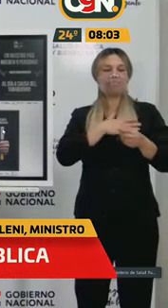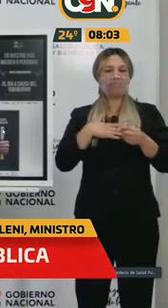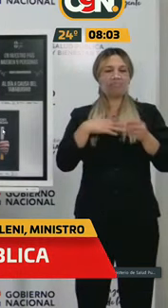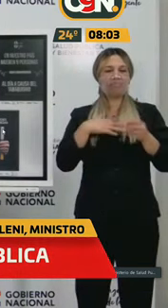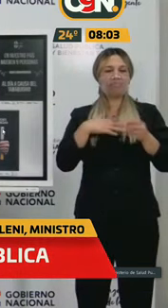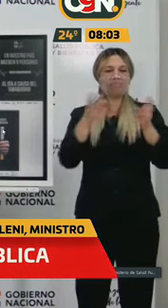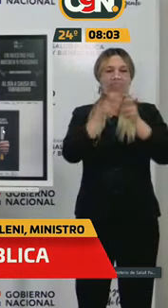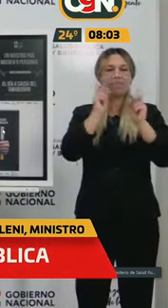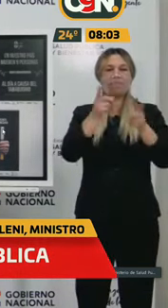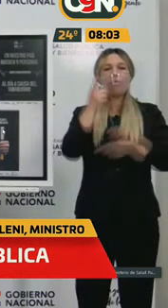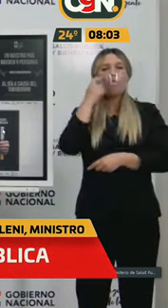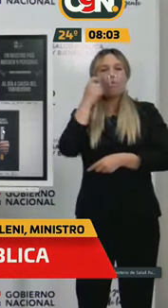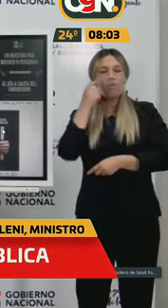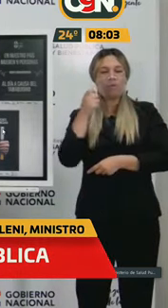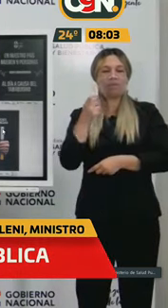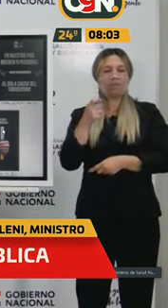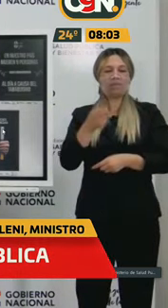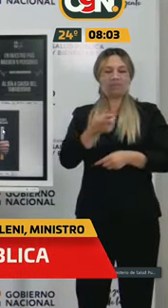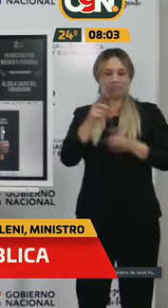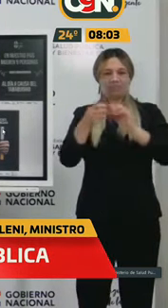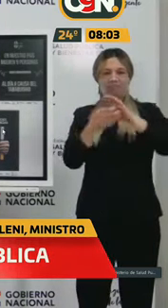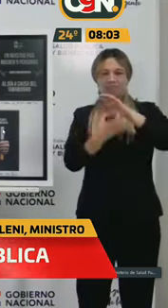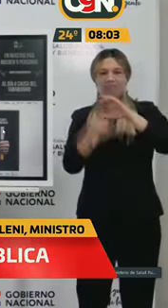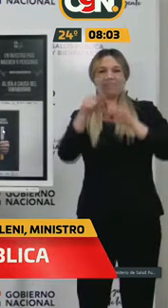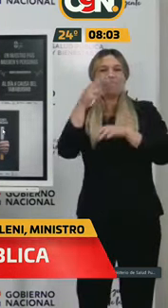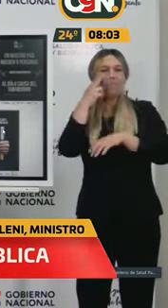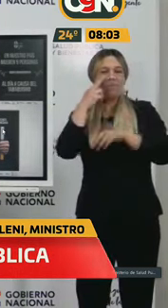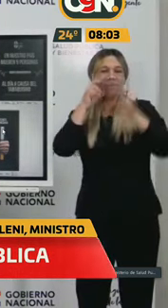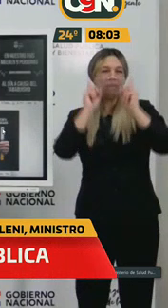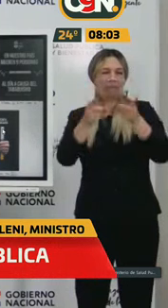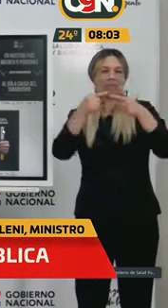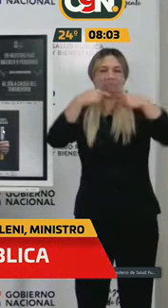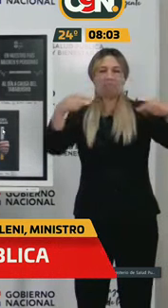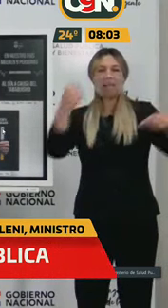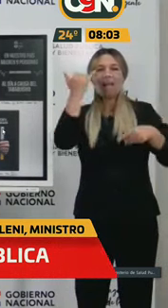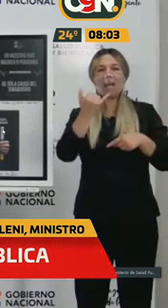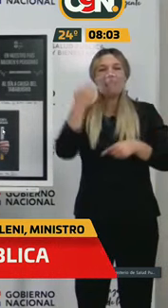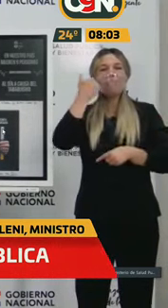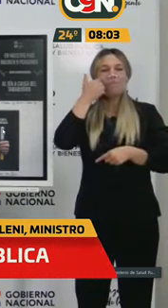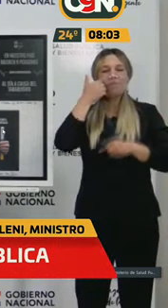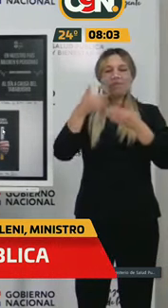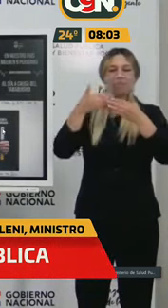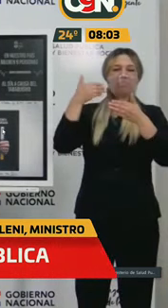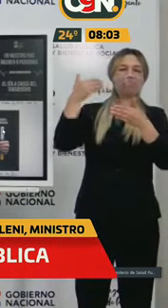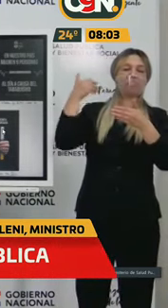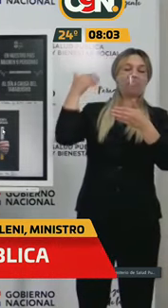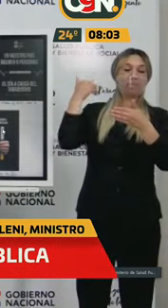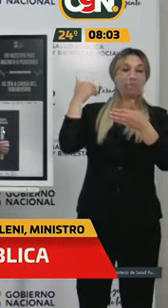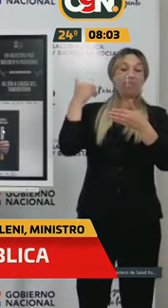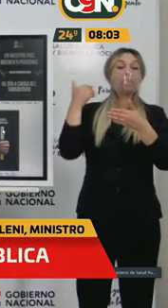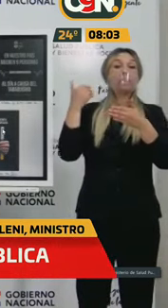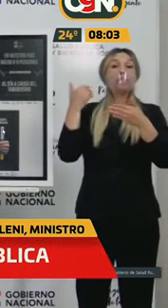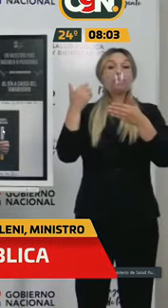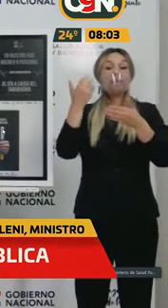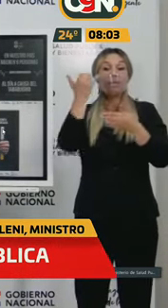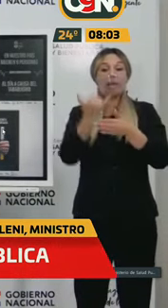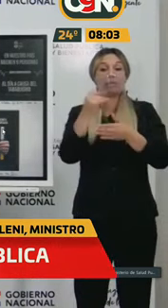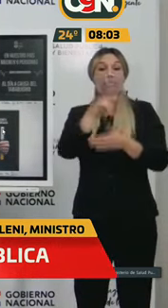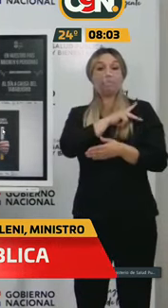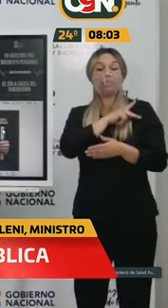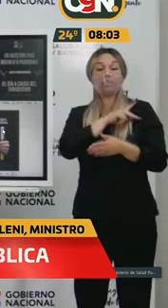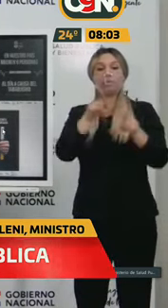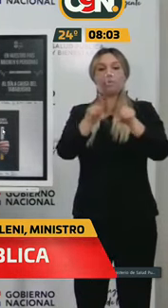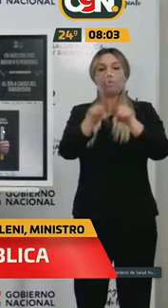de la Enfermedad Pulmonar Obstructiva Crónica. La enfermedad que básicamente convierte a las personas